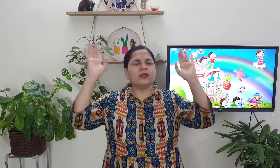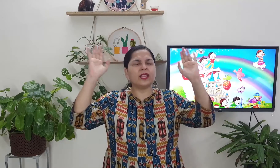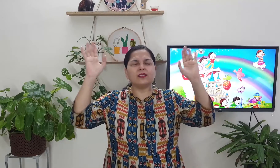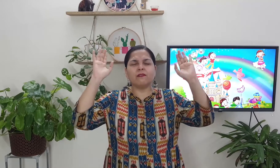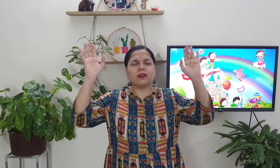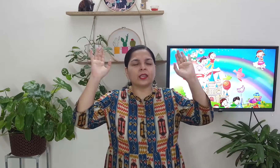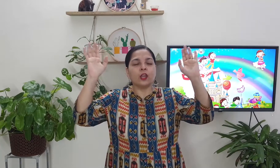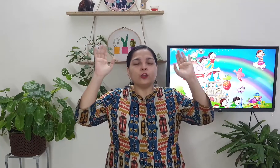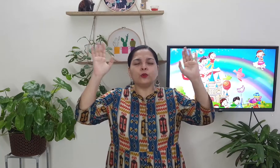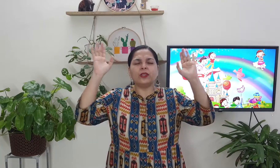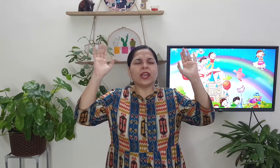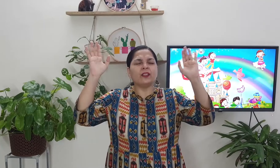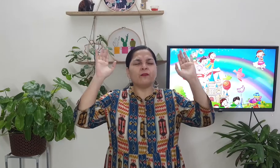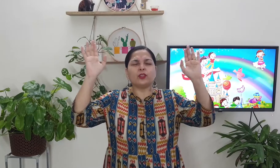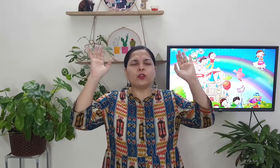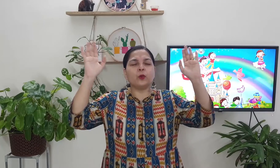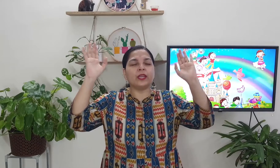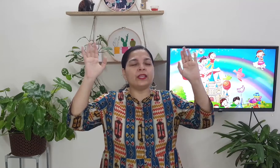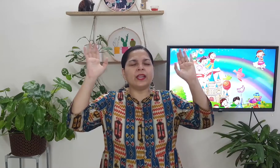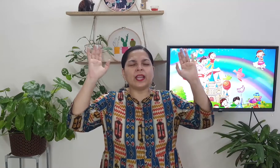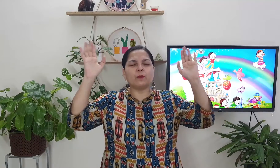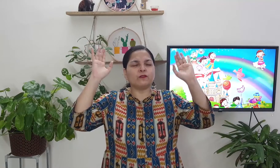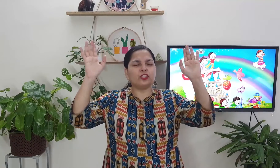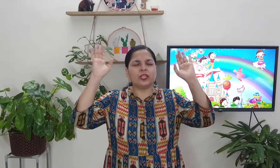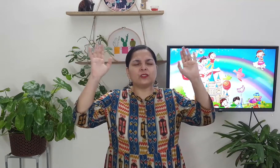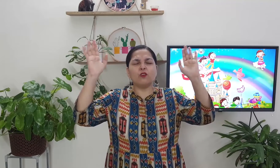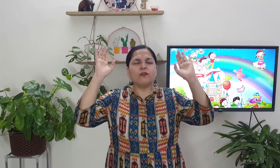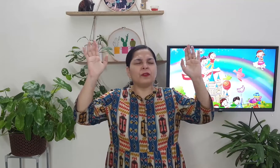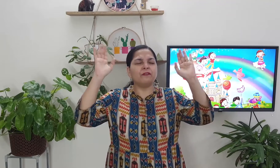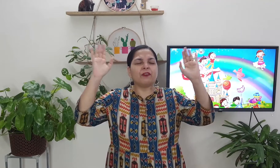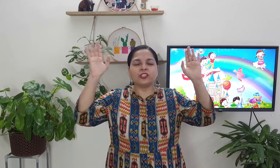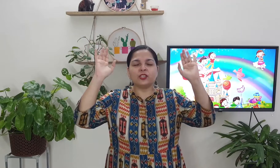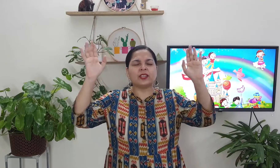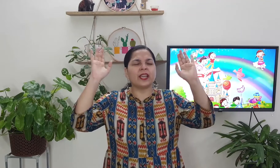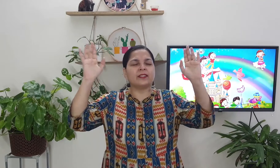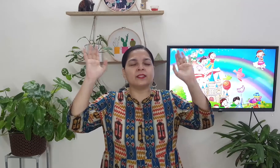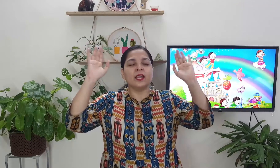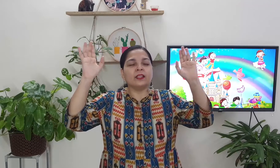இயேசுவின் நாமத்தினாலே எல்லாமே அவர்களின் நன்மைக்காக செயல்படுகின்றன. அவர்களுக்கு